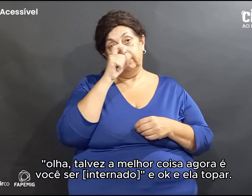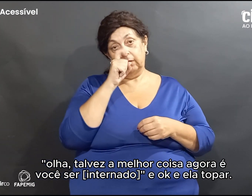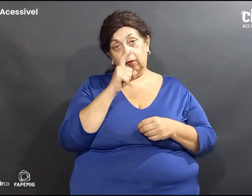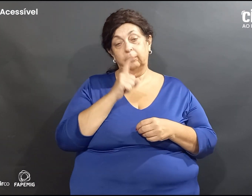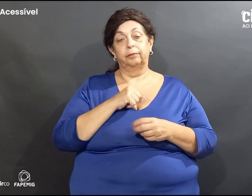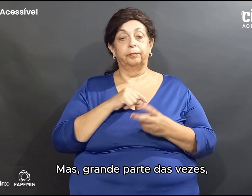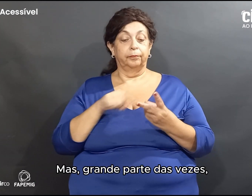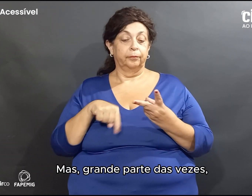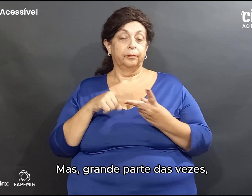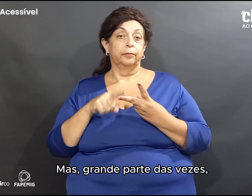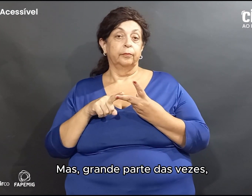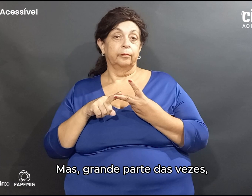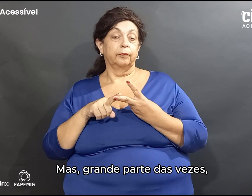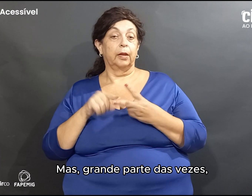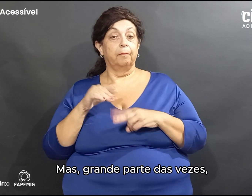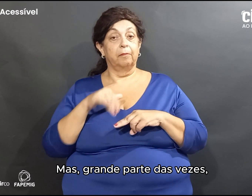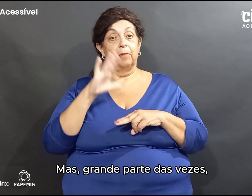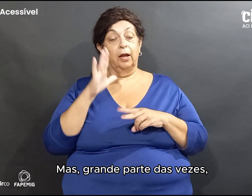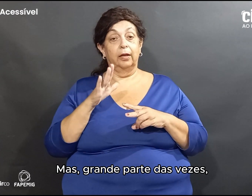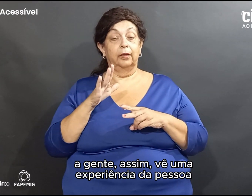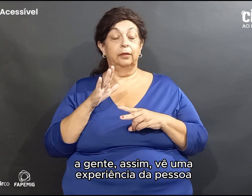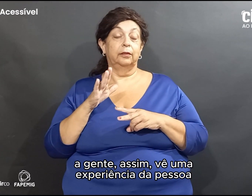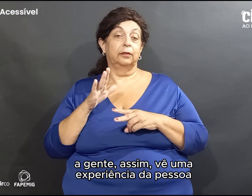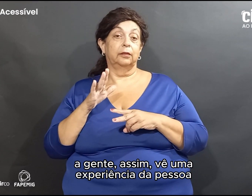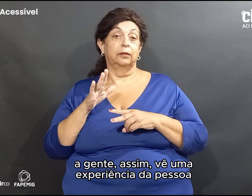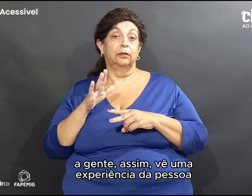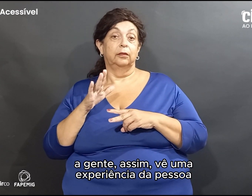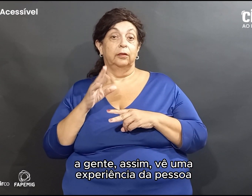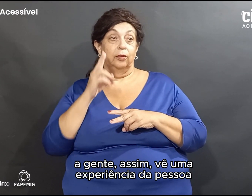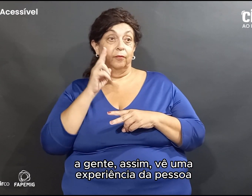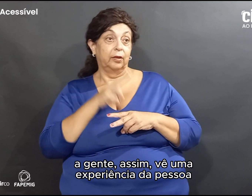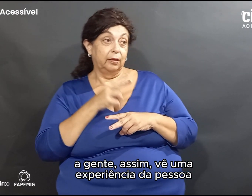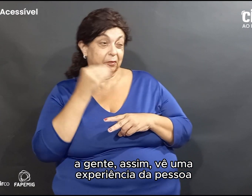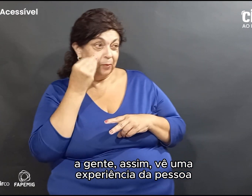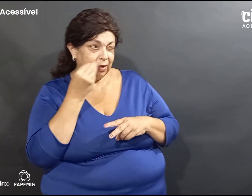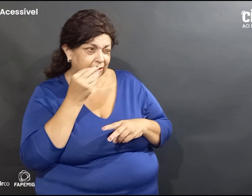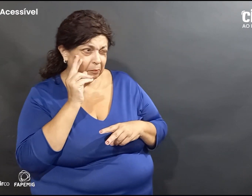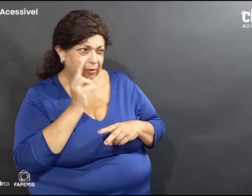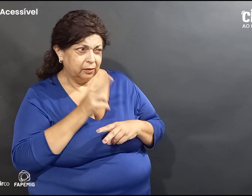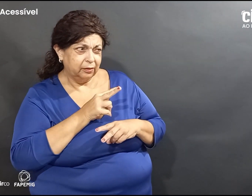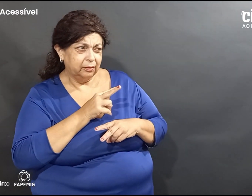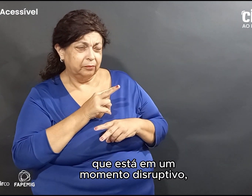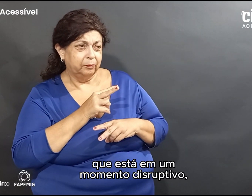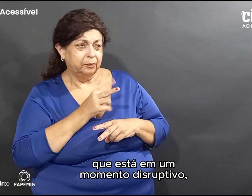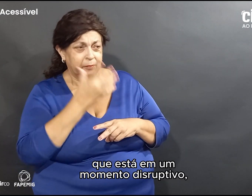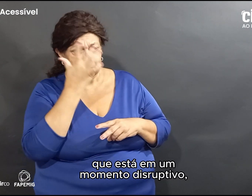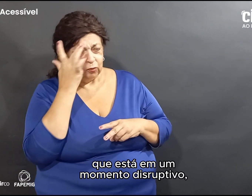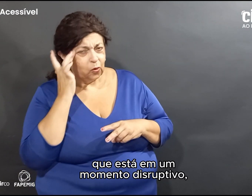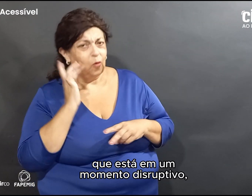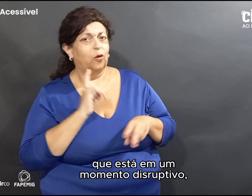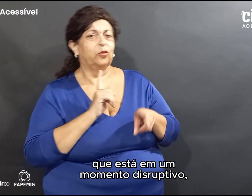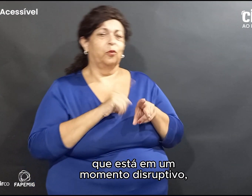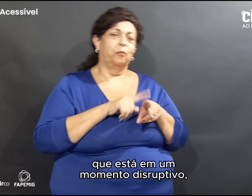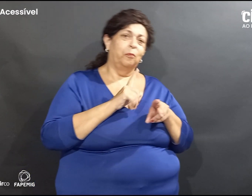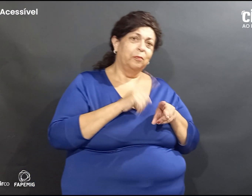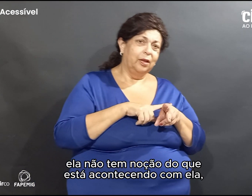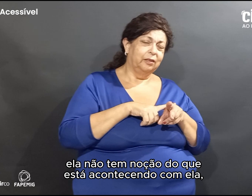topar. Mas grande parte das vezes, a gente assim vê uma experiência da pessoa tá num momento disruptivo, ela